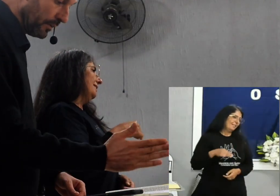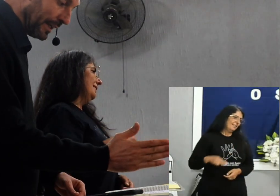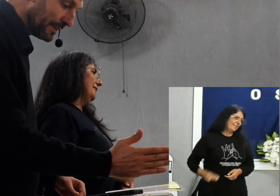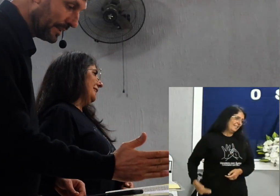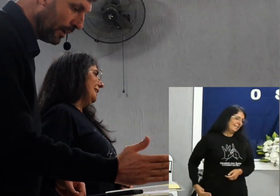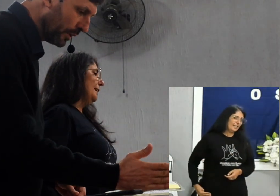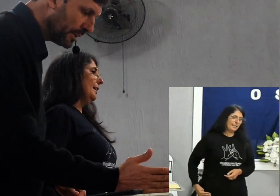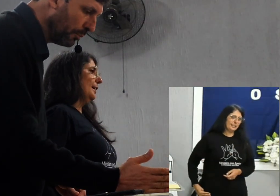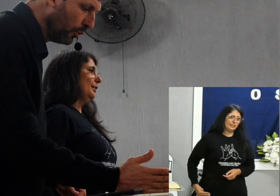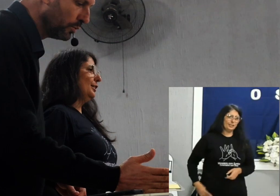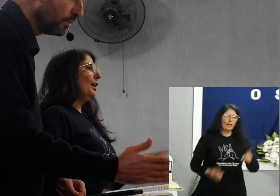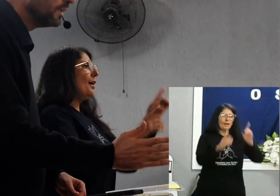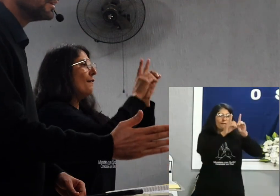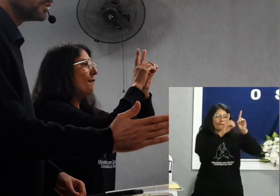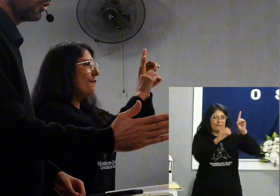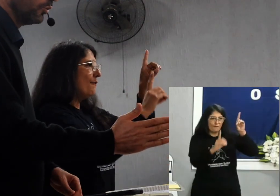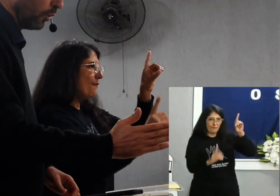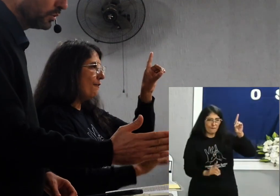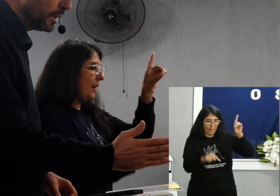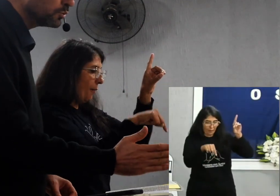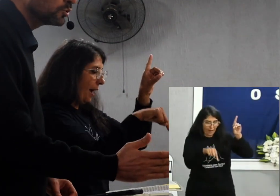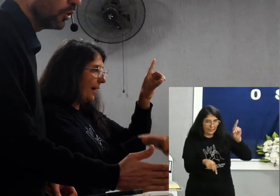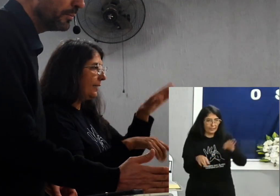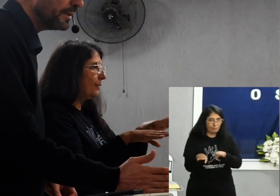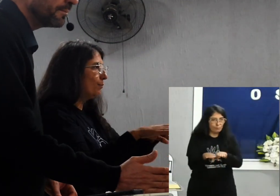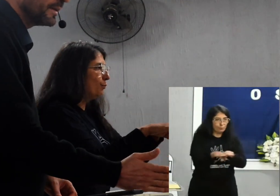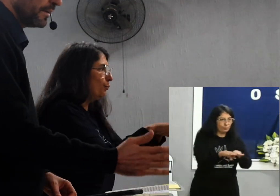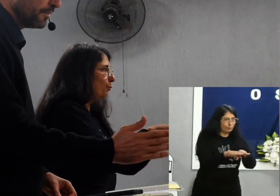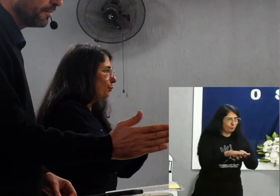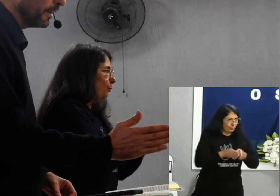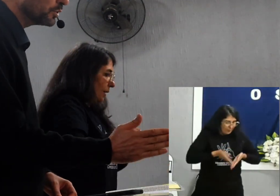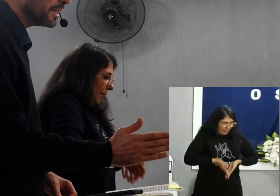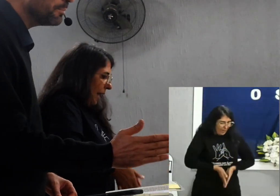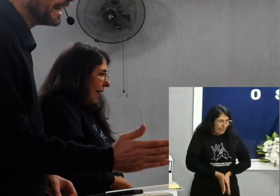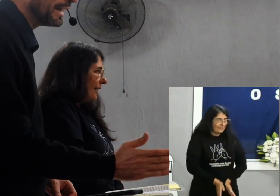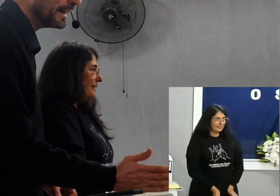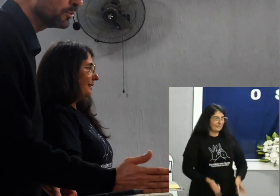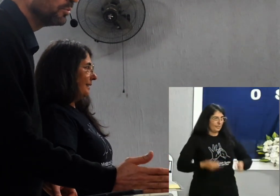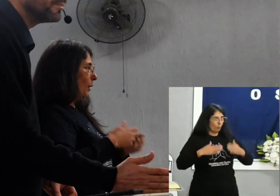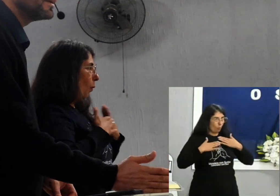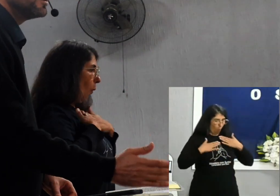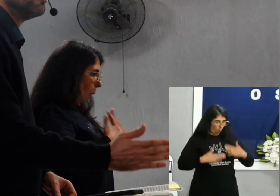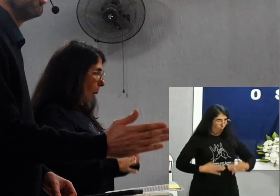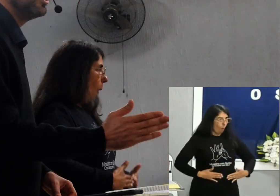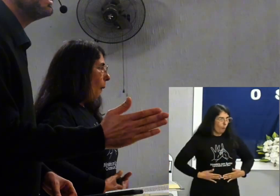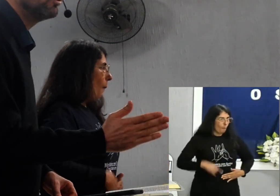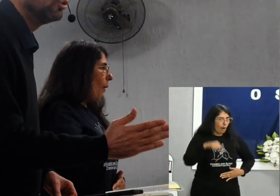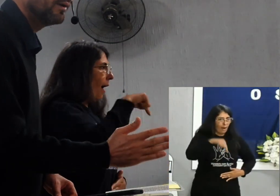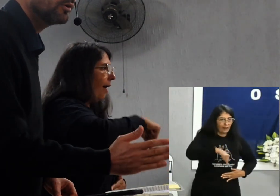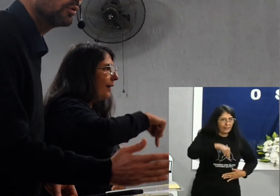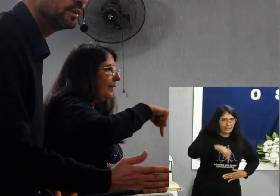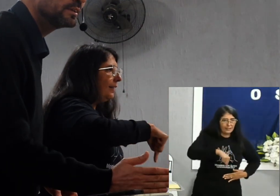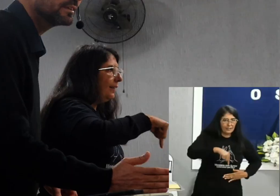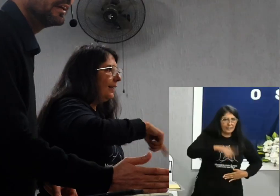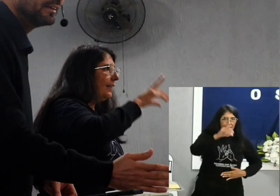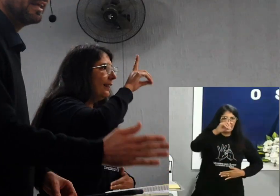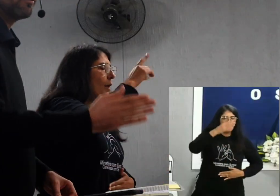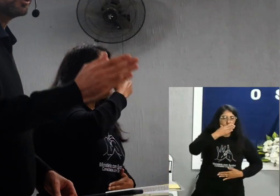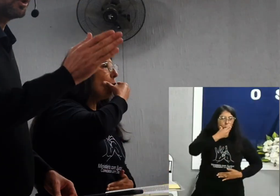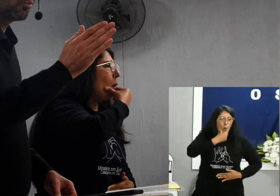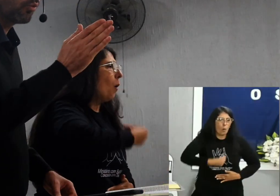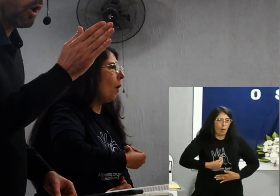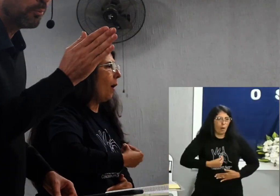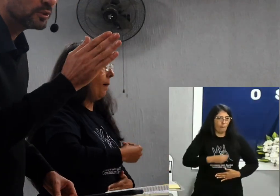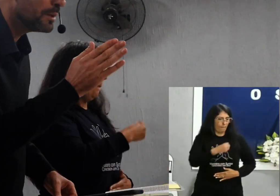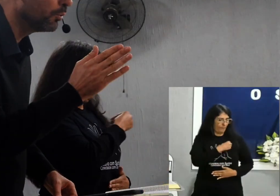veio, nasceu nesse mundo, se tornou o Deus homem, viveu sem pecado, morreu numa cruz,